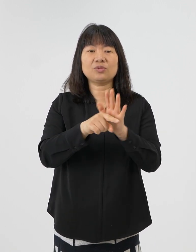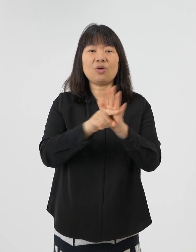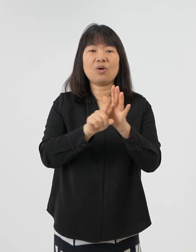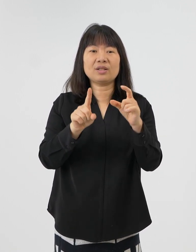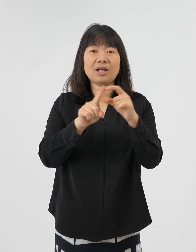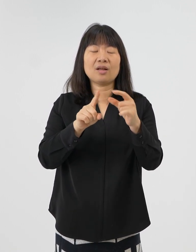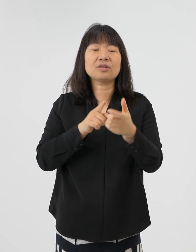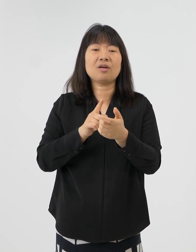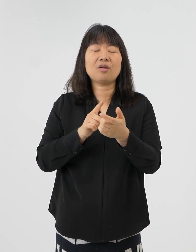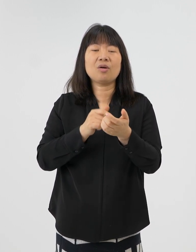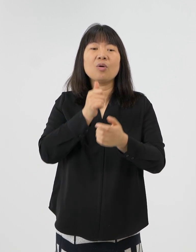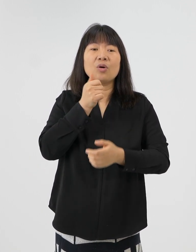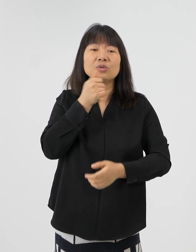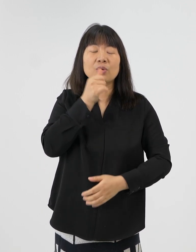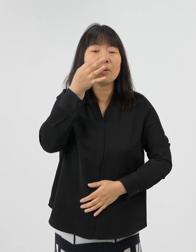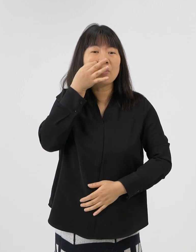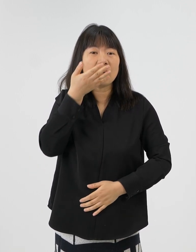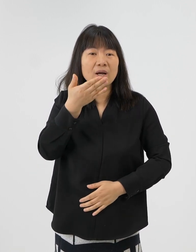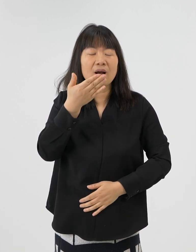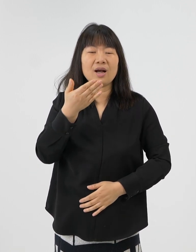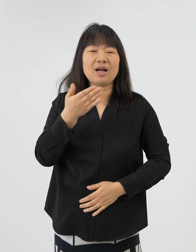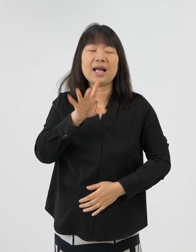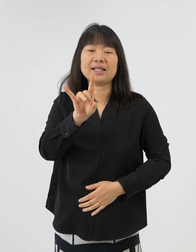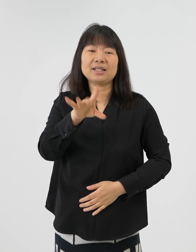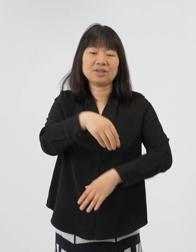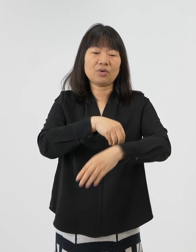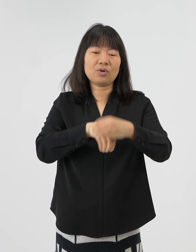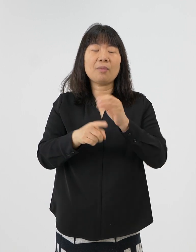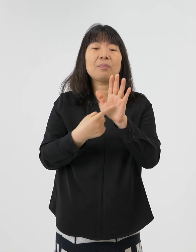한 가지 적극적인 표현을